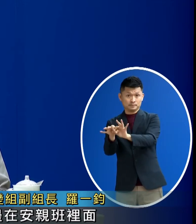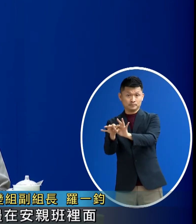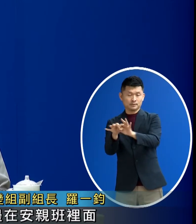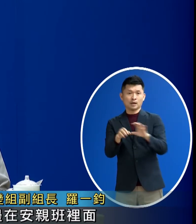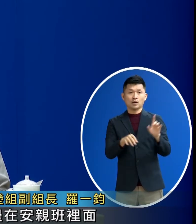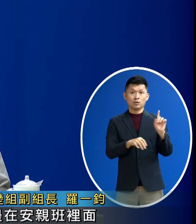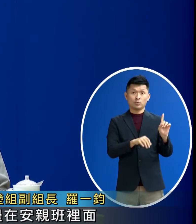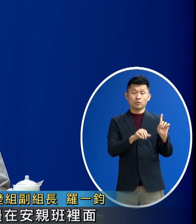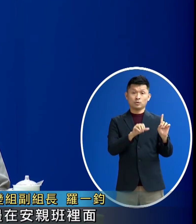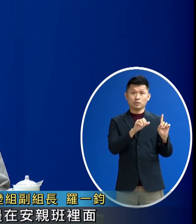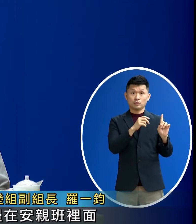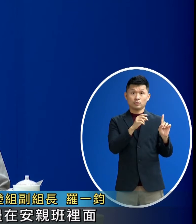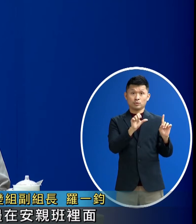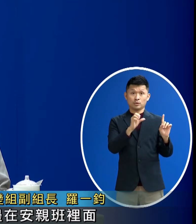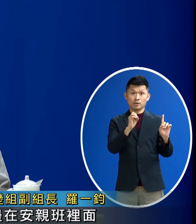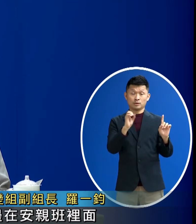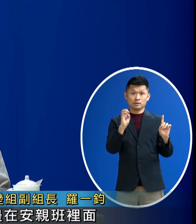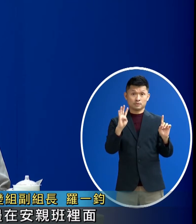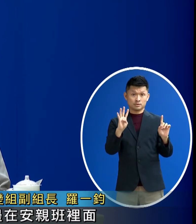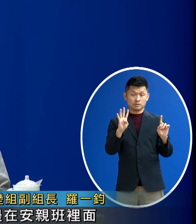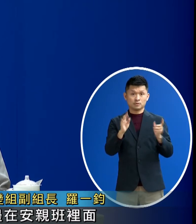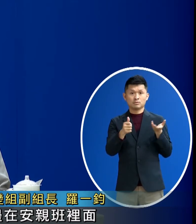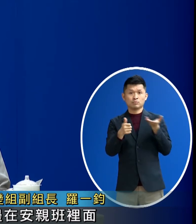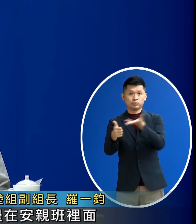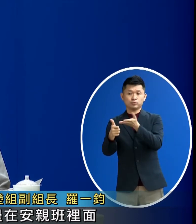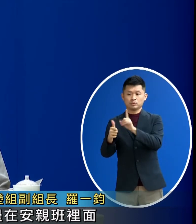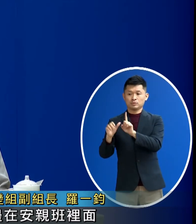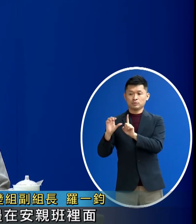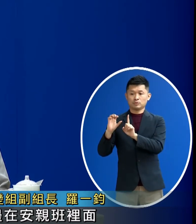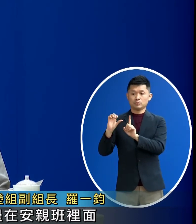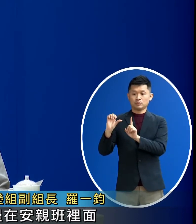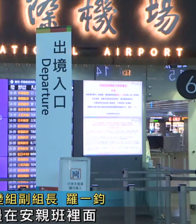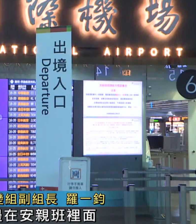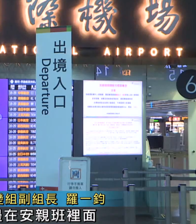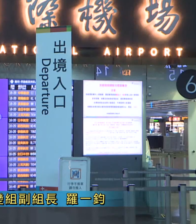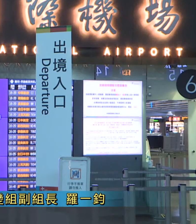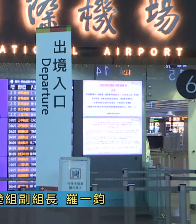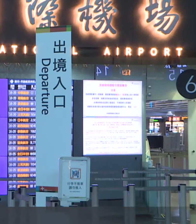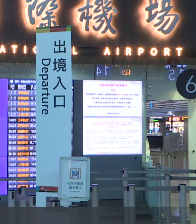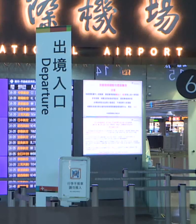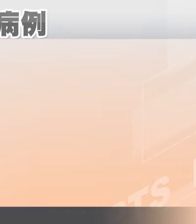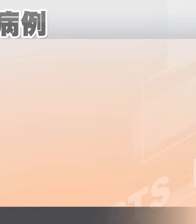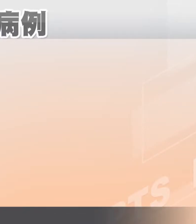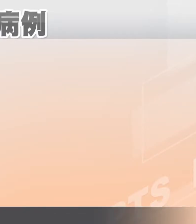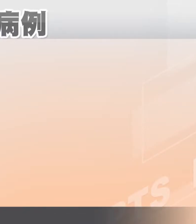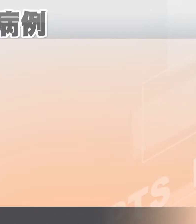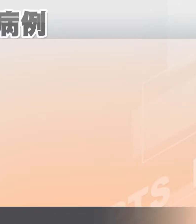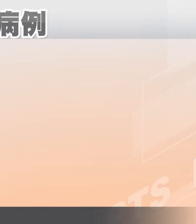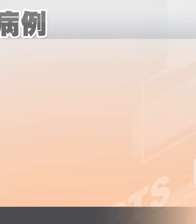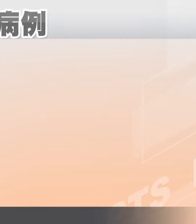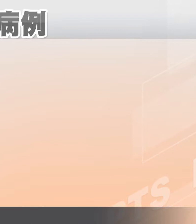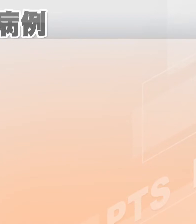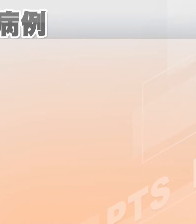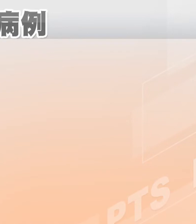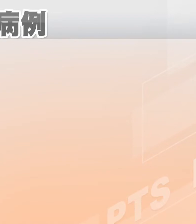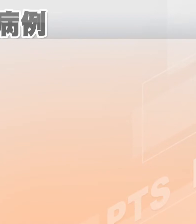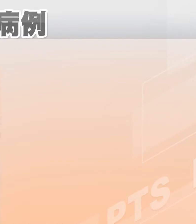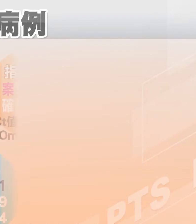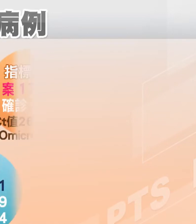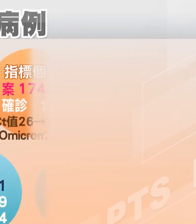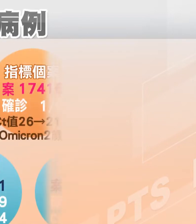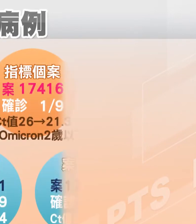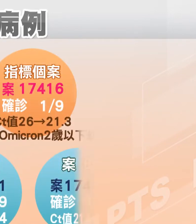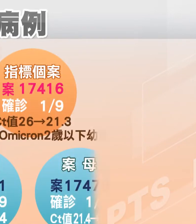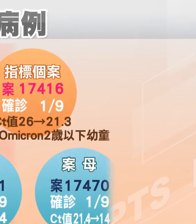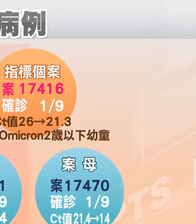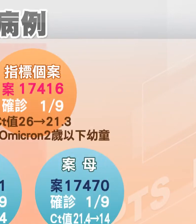由504这边在安亲班里面传给505，这样的机会比较大。 值得注意的是，被居服员按17472照顾家庭的